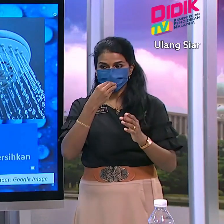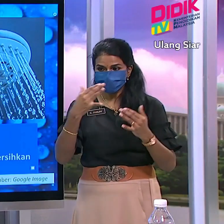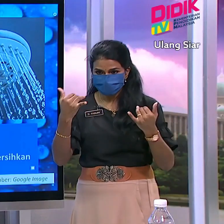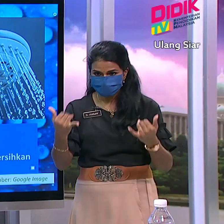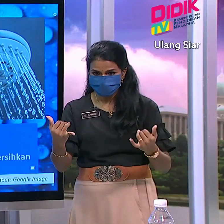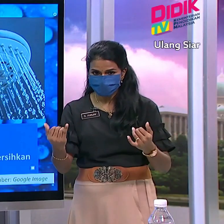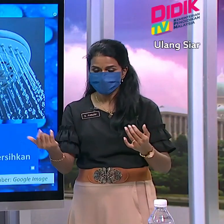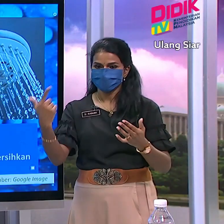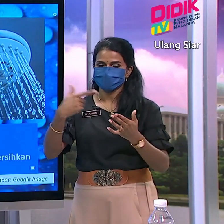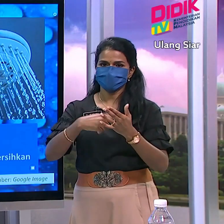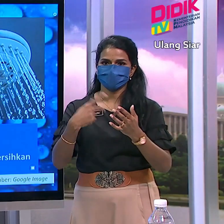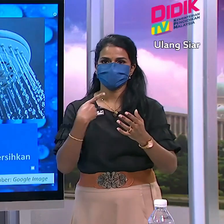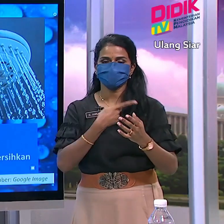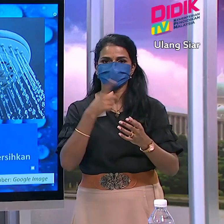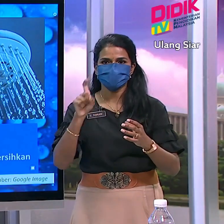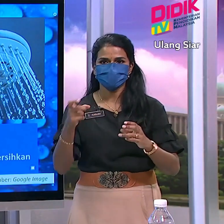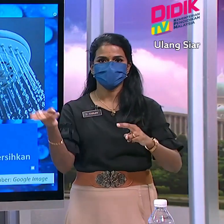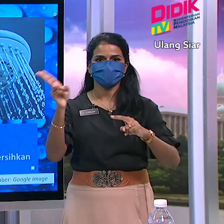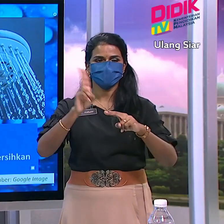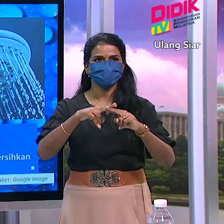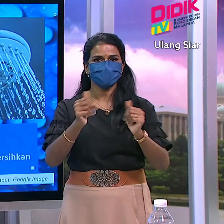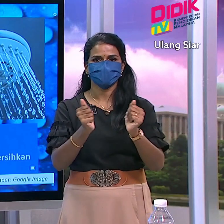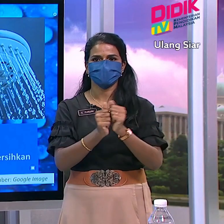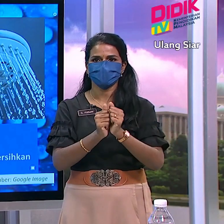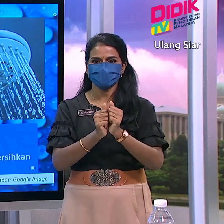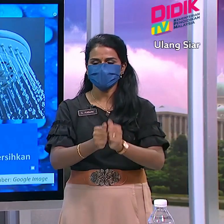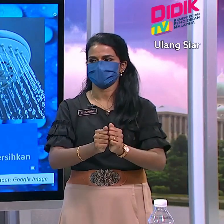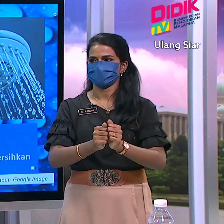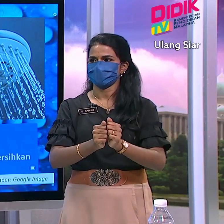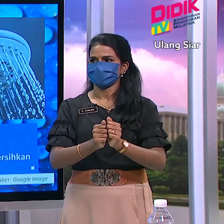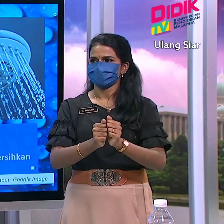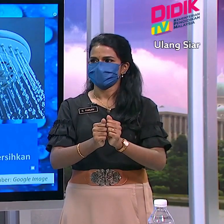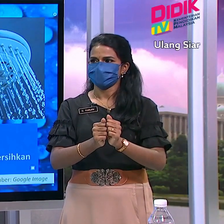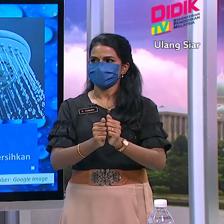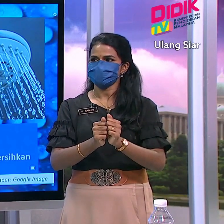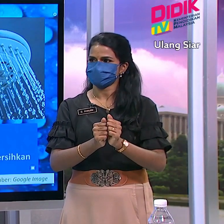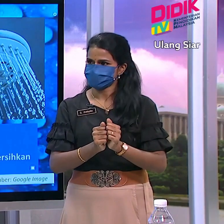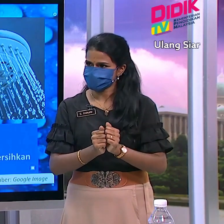Okey, sekarang lagilah kita mesti tambah dengan hand sanitizer.